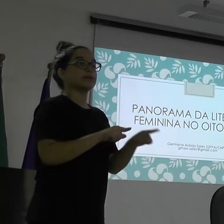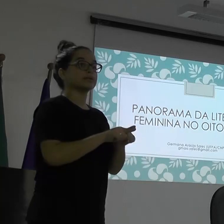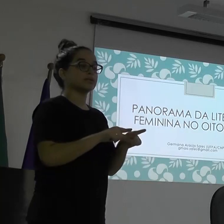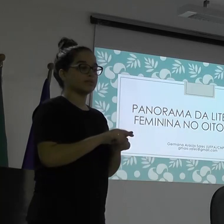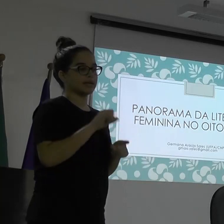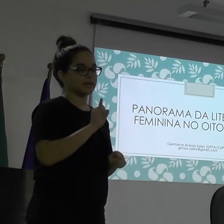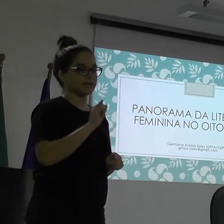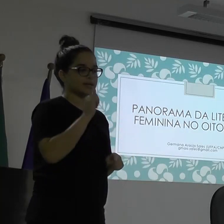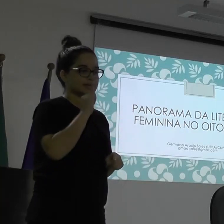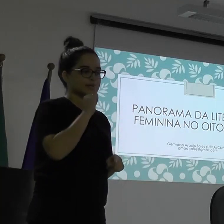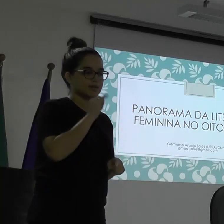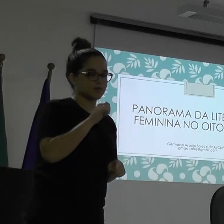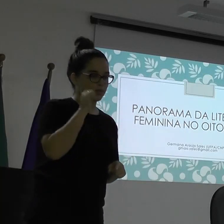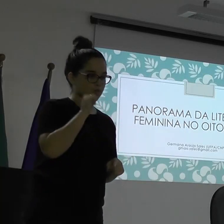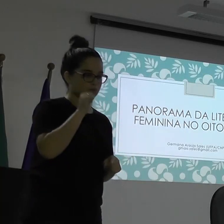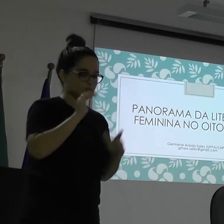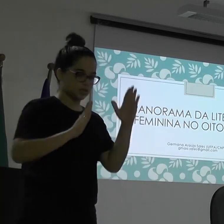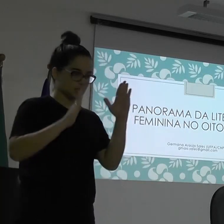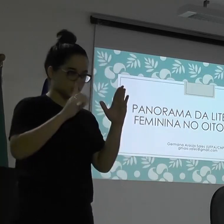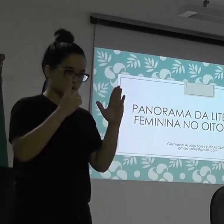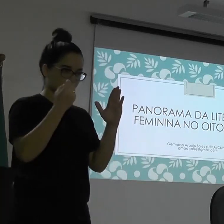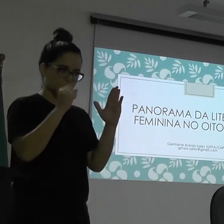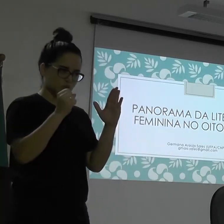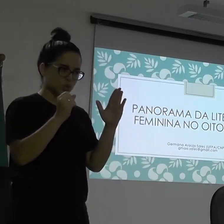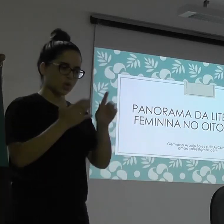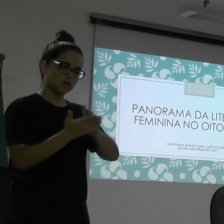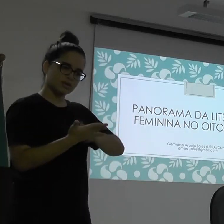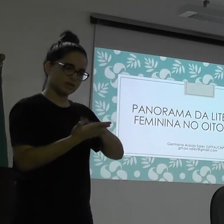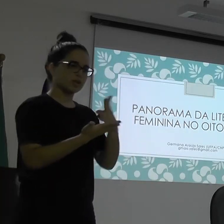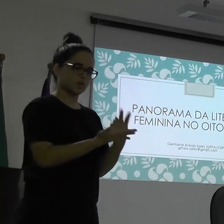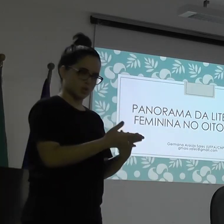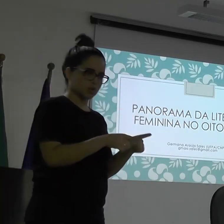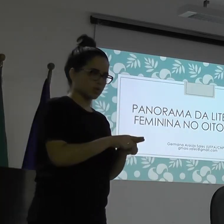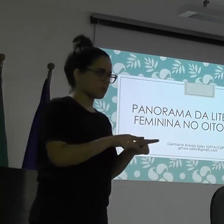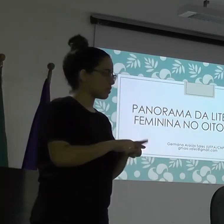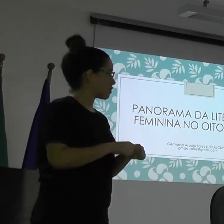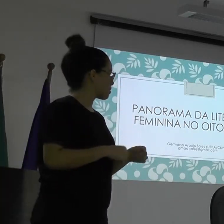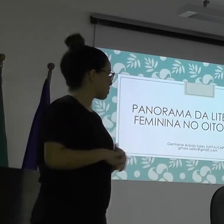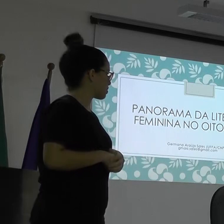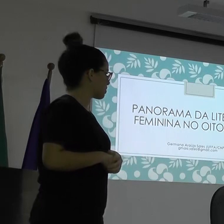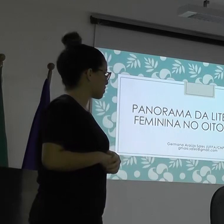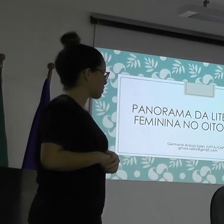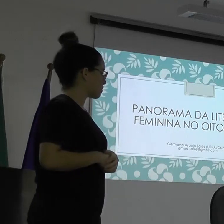das escritoras brasileiras do século XVIII foi também traduzida. Só isso.